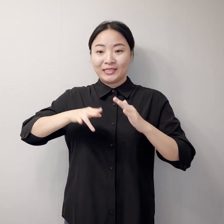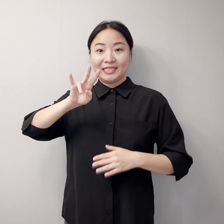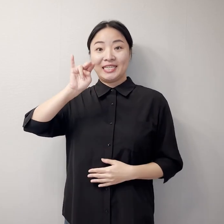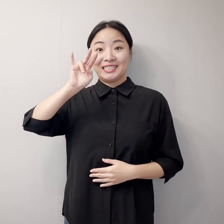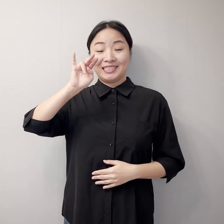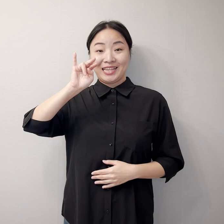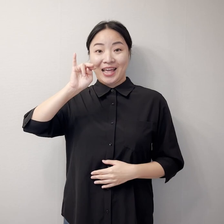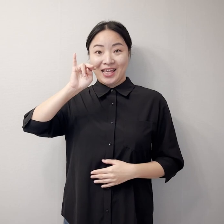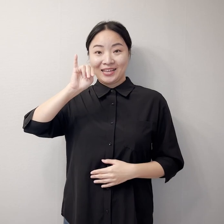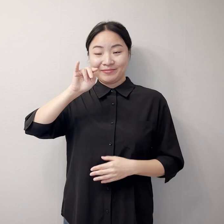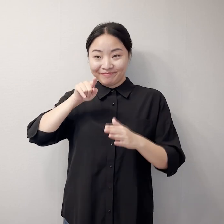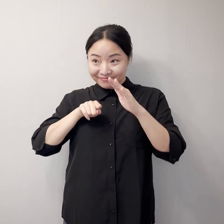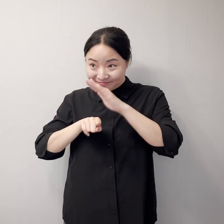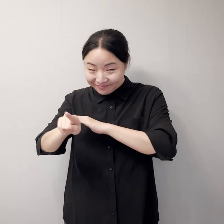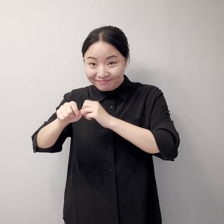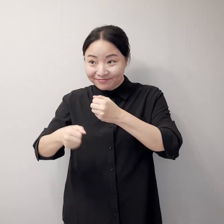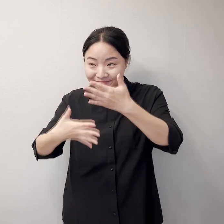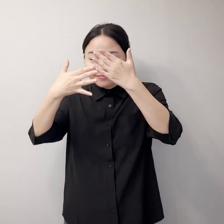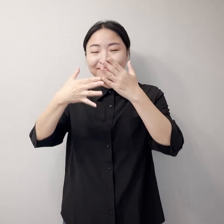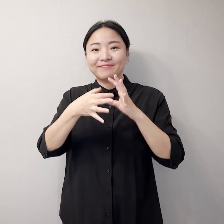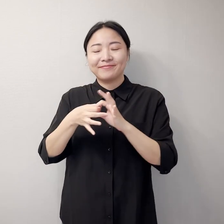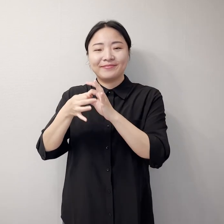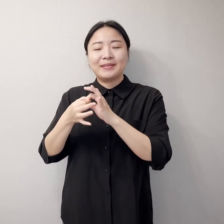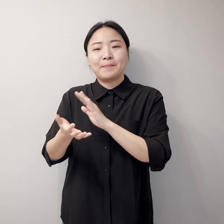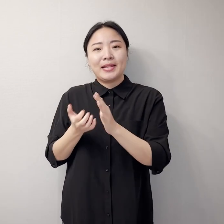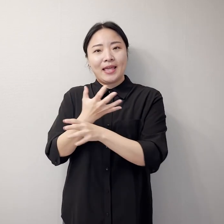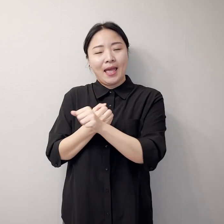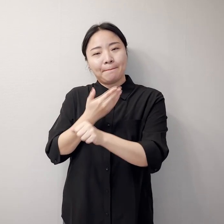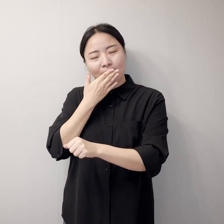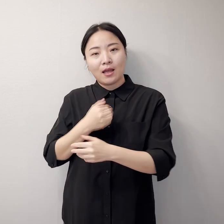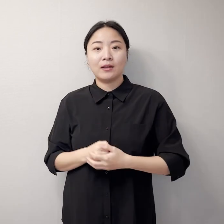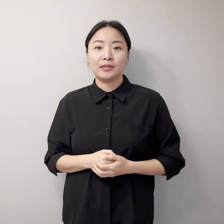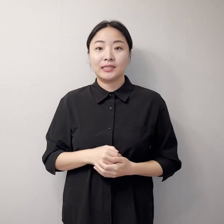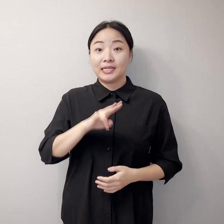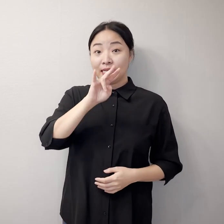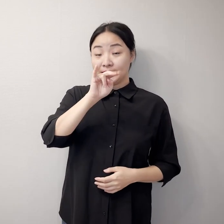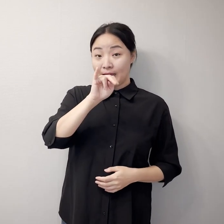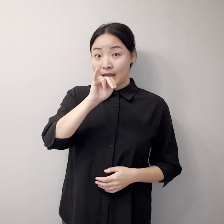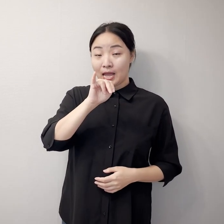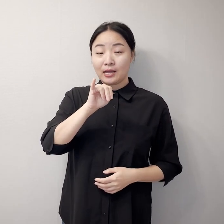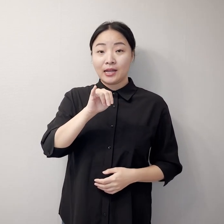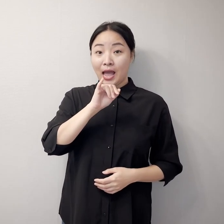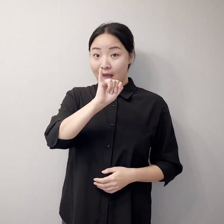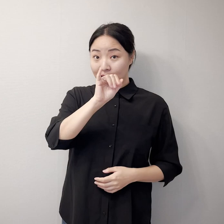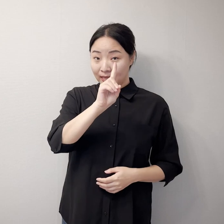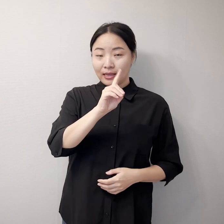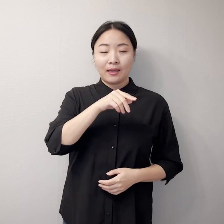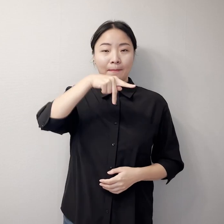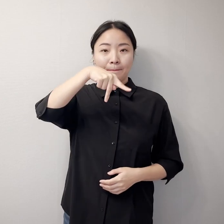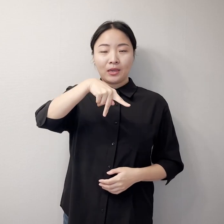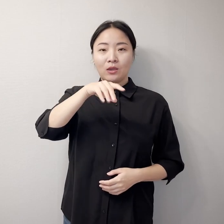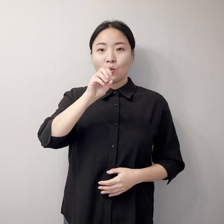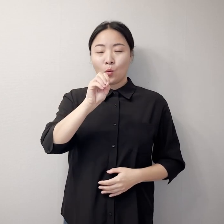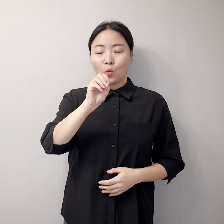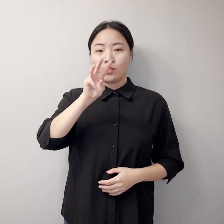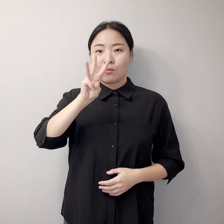인스타그램 프로필 링크트리에서 가능합니다 인스타그램 계정은 p-o